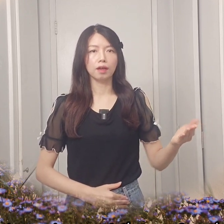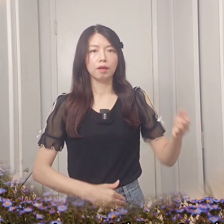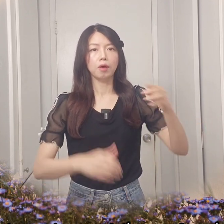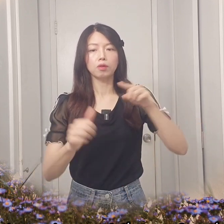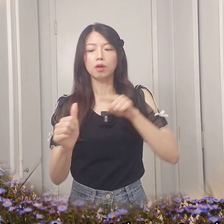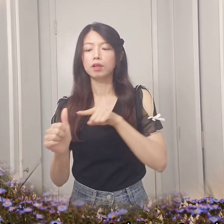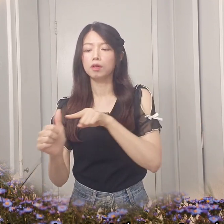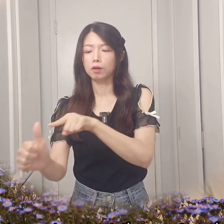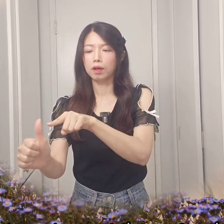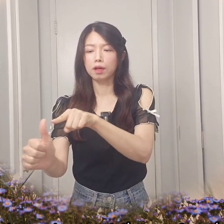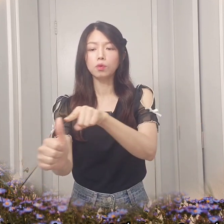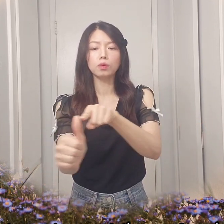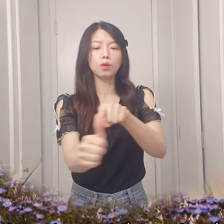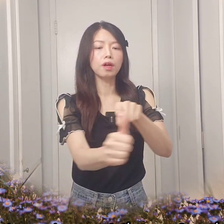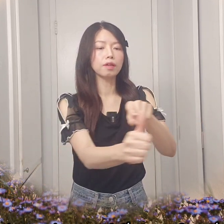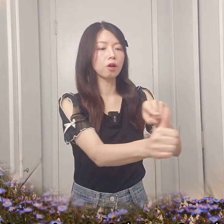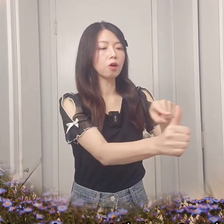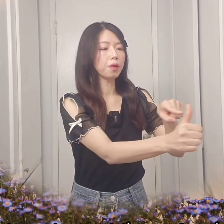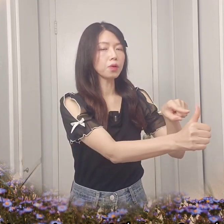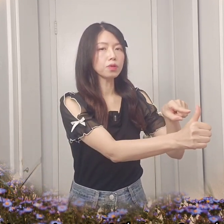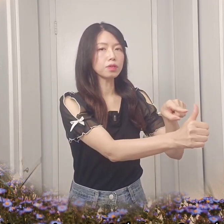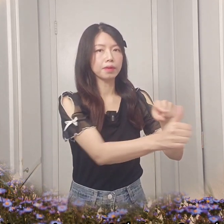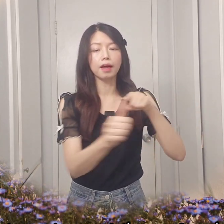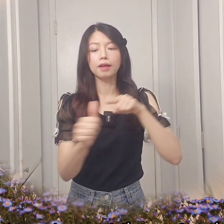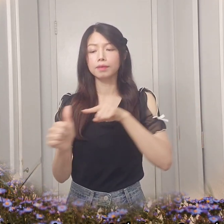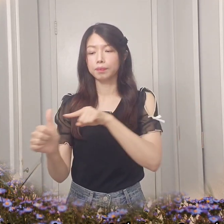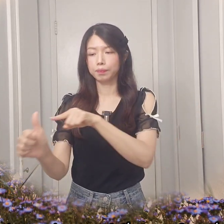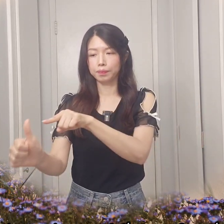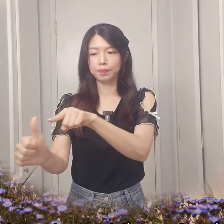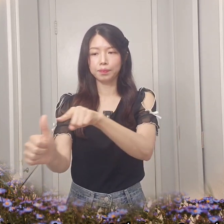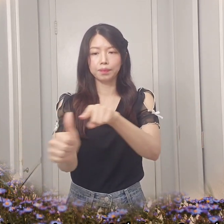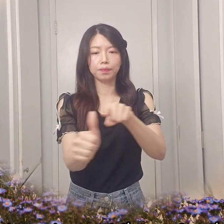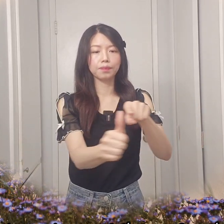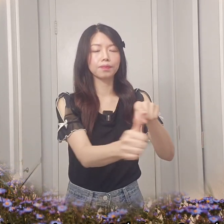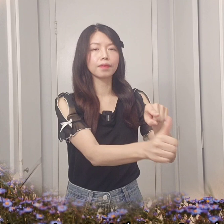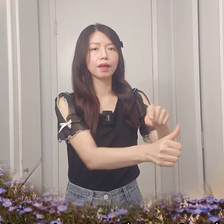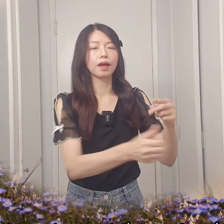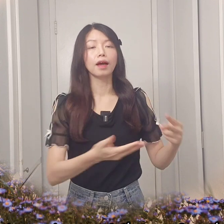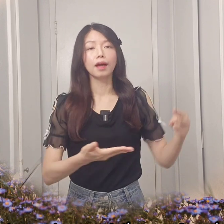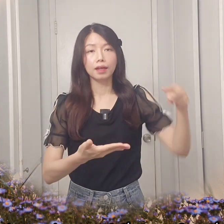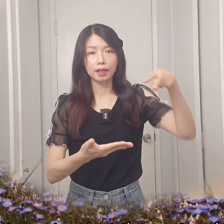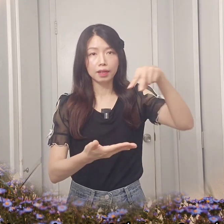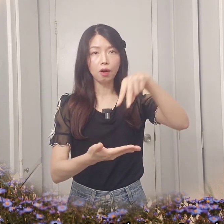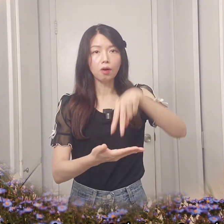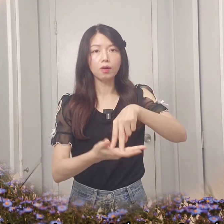때문에 명령을 이렇게 손을 돌려서 표현해줬습니다.